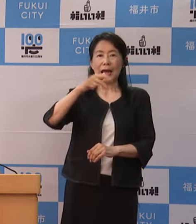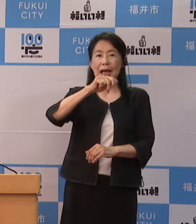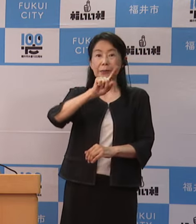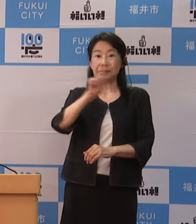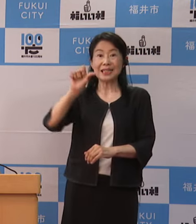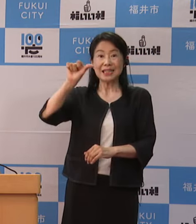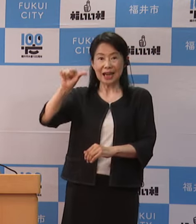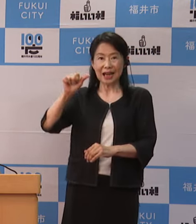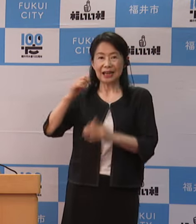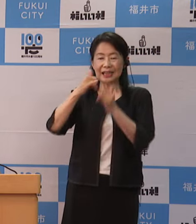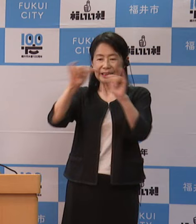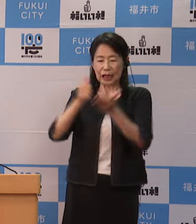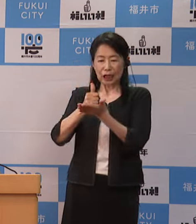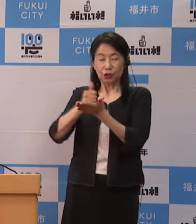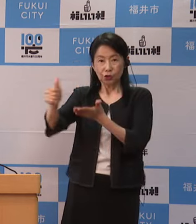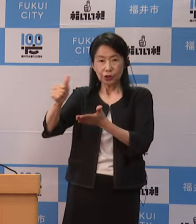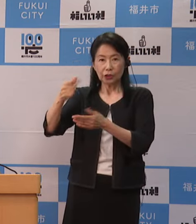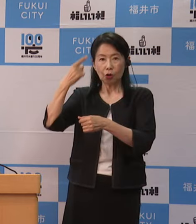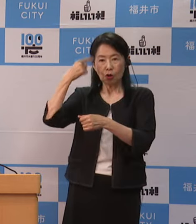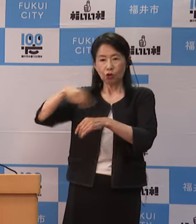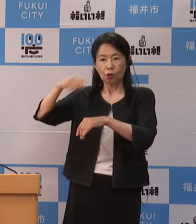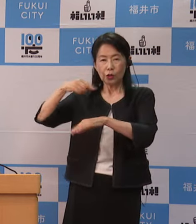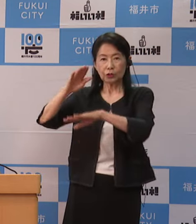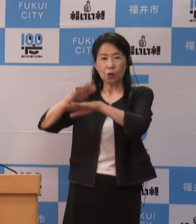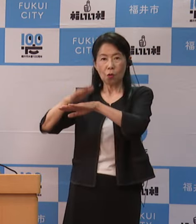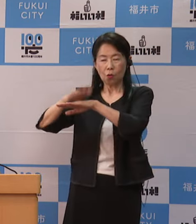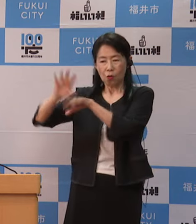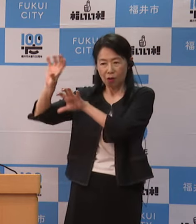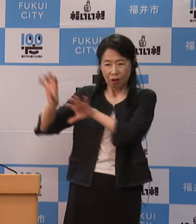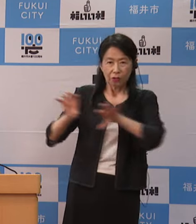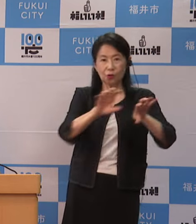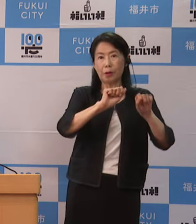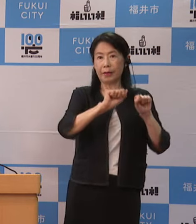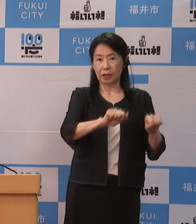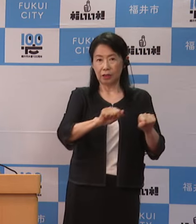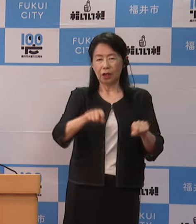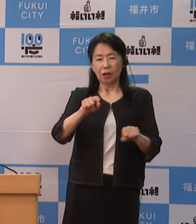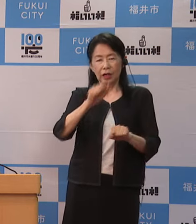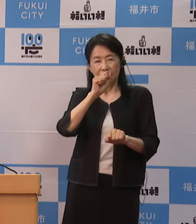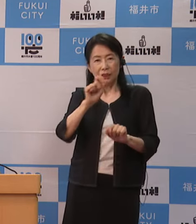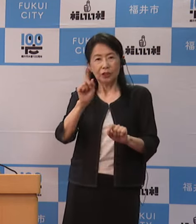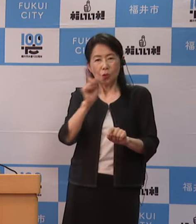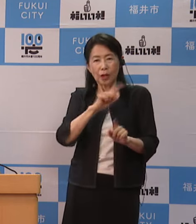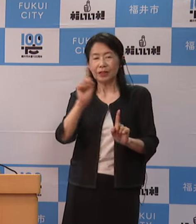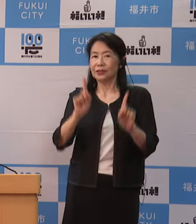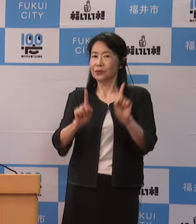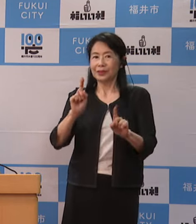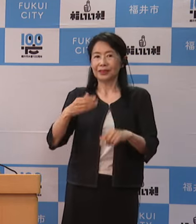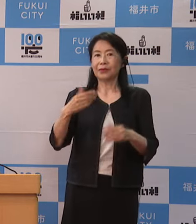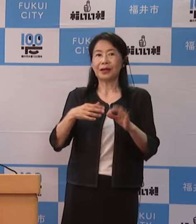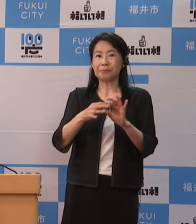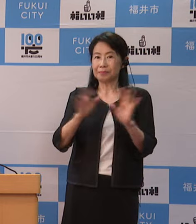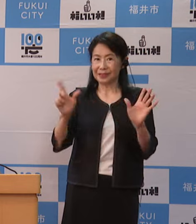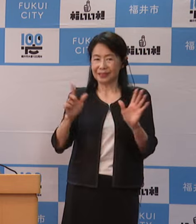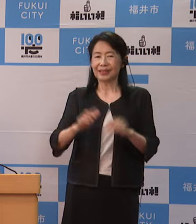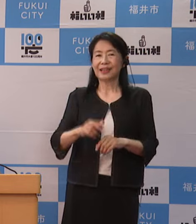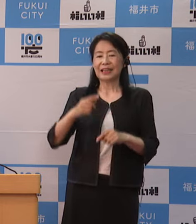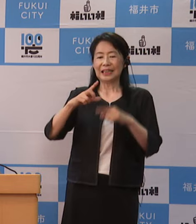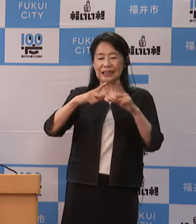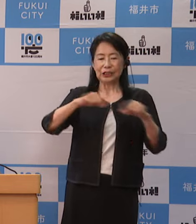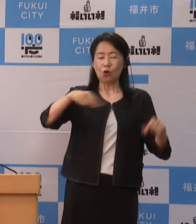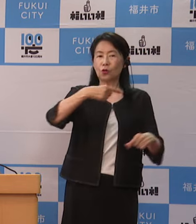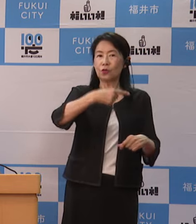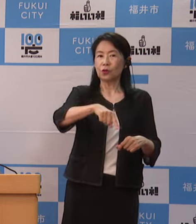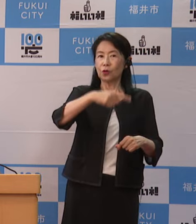方針で、そういったことが今も必死に残っているのかな。これはいい悪いとは別として、福井市はまあ日本 の, その教育